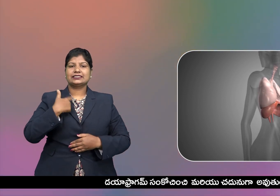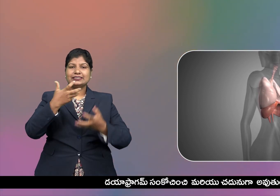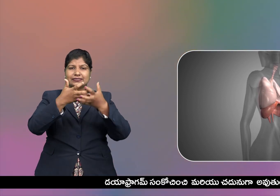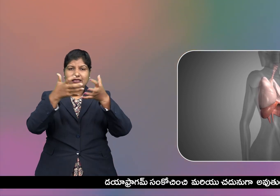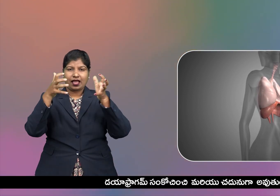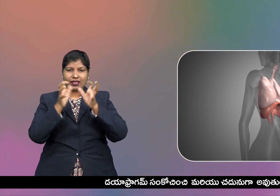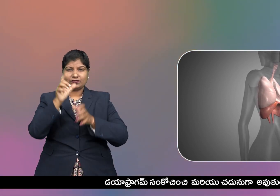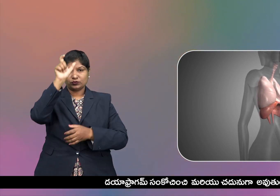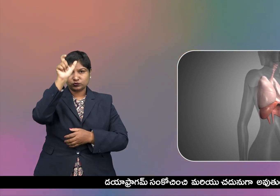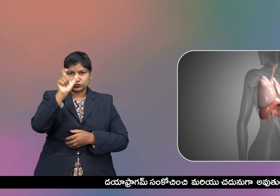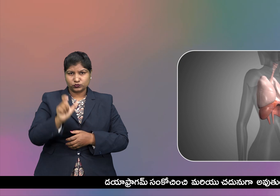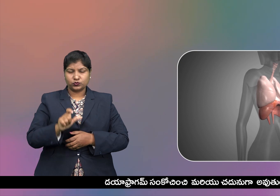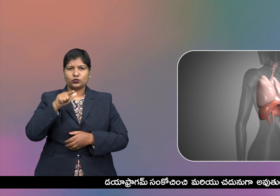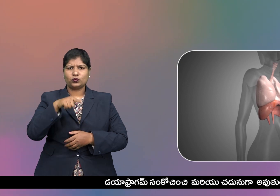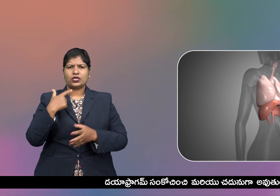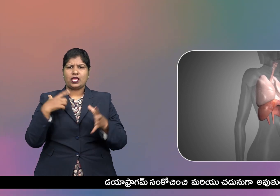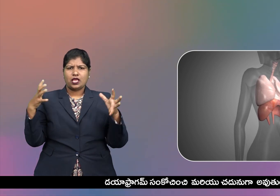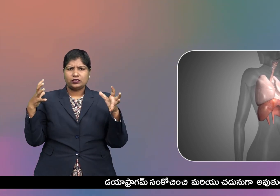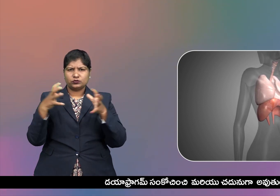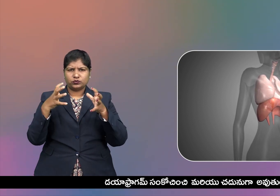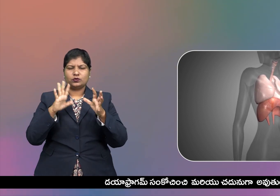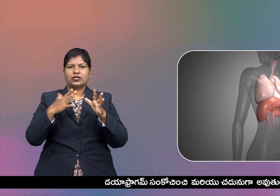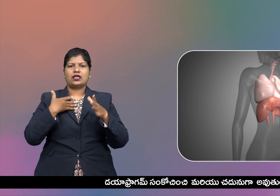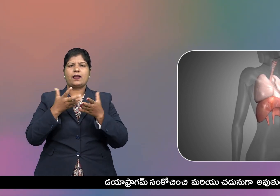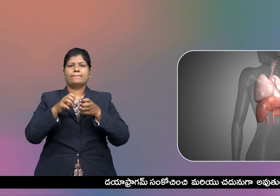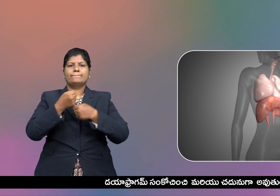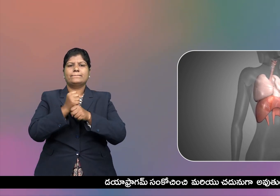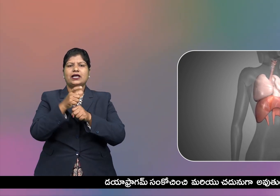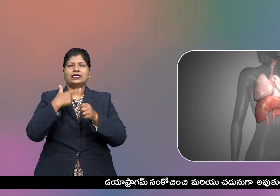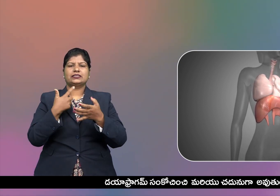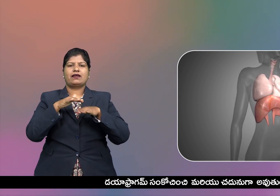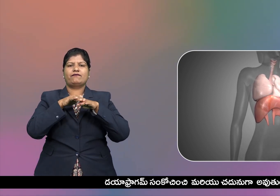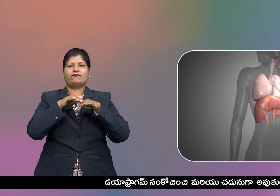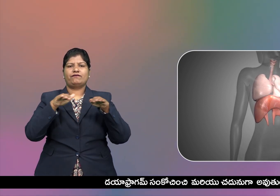డయాఫ్రాగమ్ సంకోచించి మరియు చదునుగా అవుతుంది